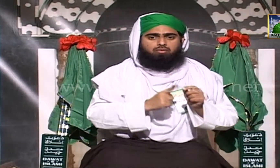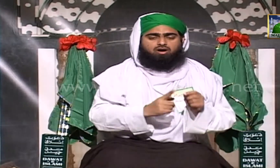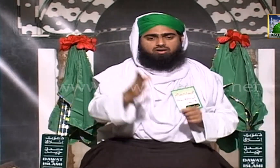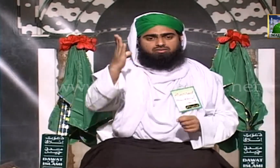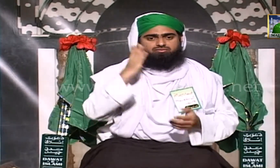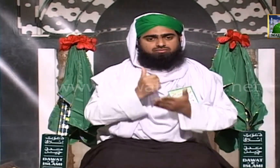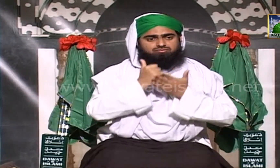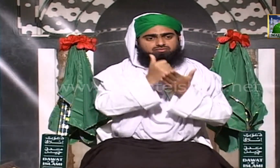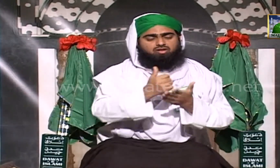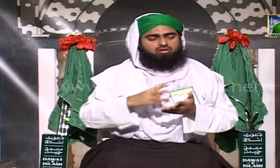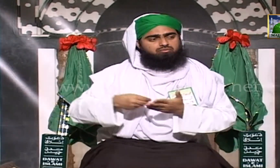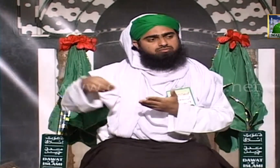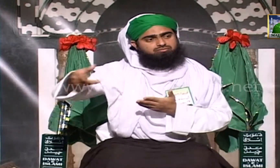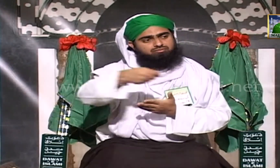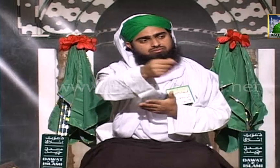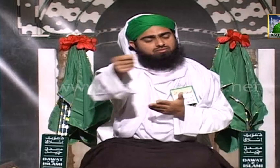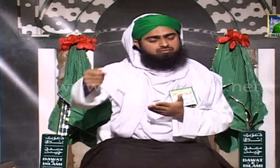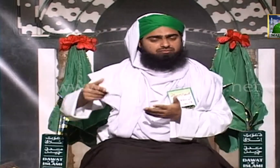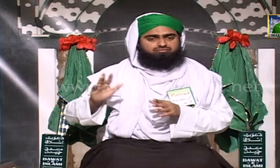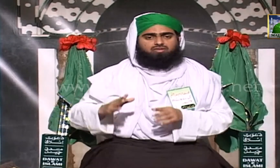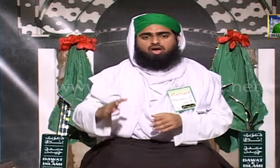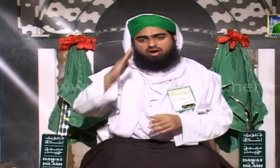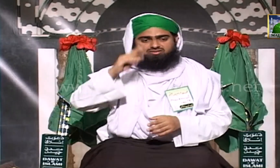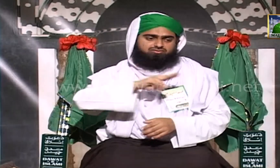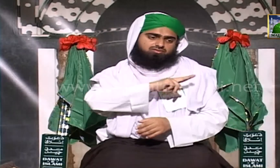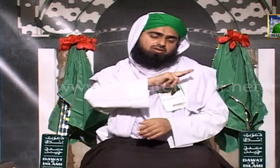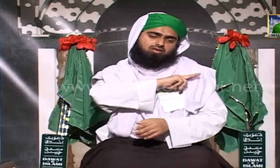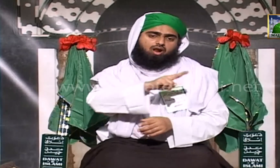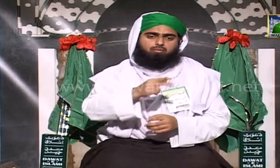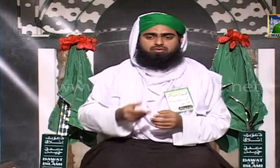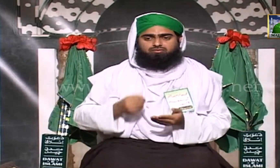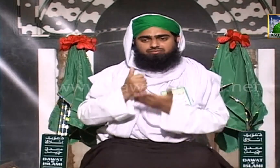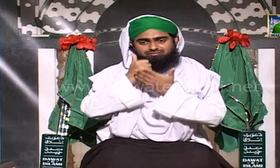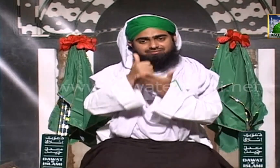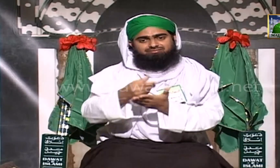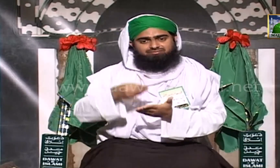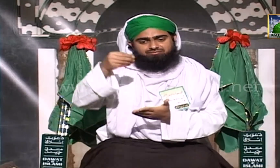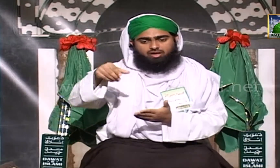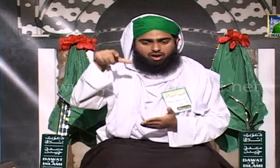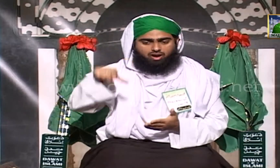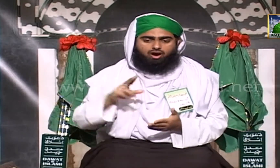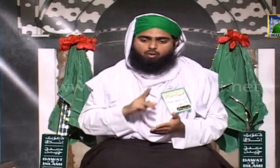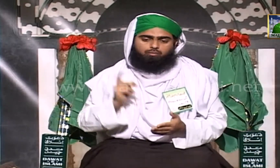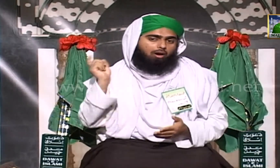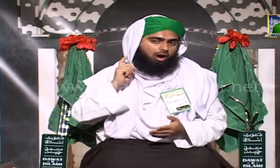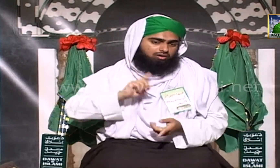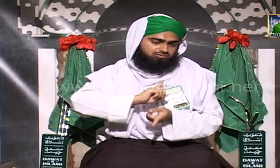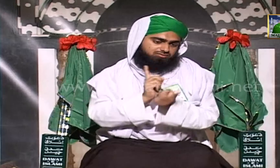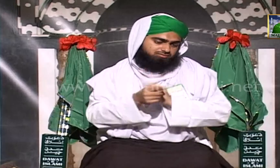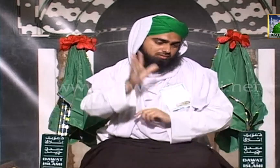کے ایصال ثواب کے لیے بانٹ لیں. اپنے اسلامی بھائیوں کو بھی تحفہ پیش کیجئے. اگر کوئی سن کر نمازی بن گیا انشاءاللہ آپ